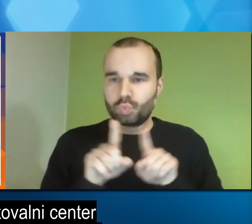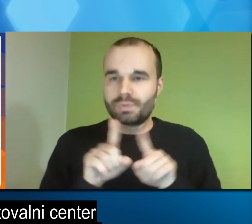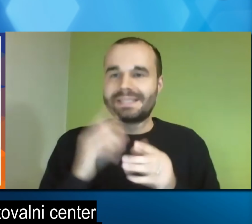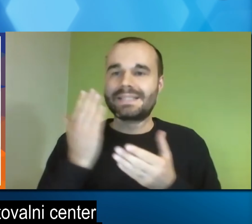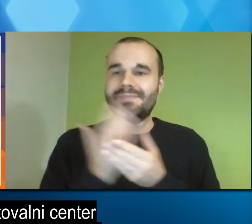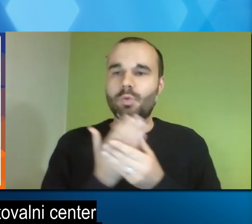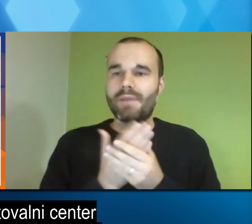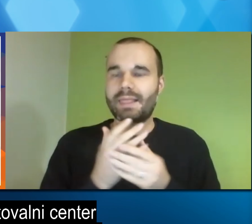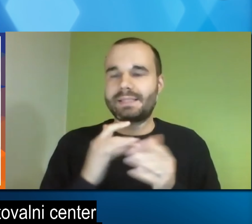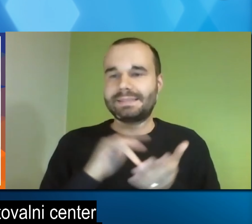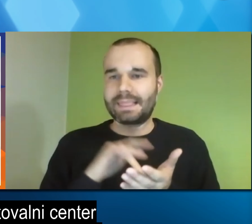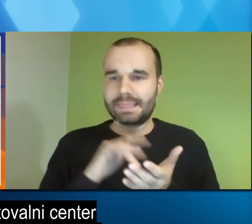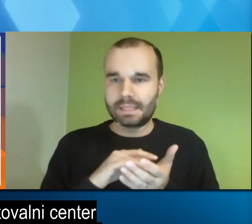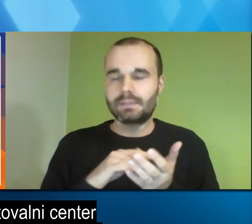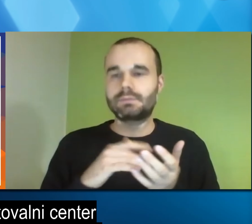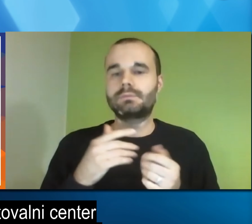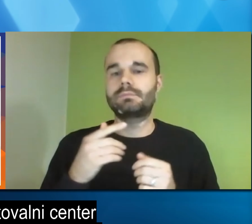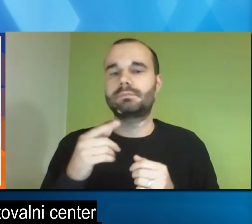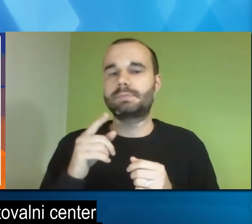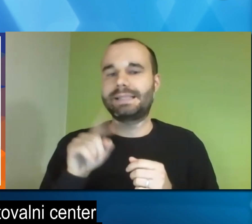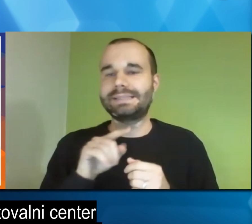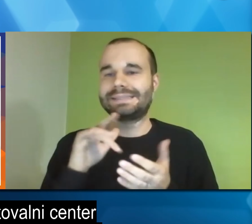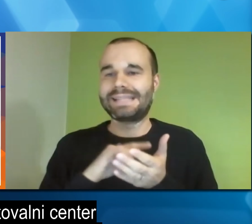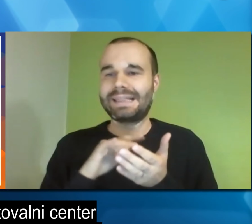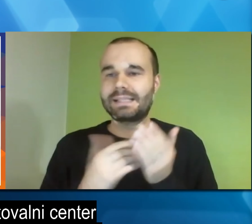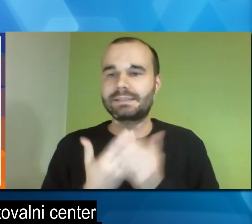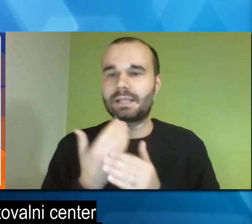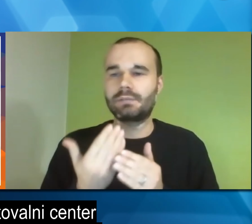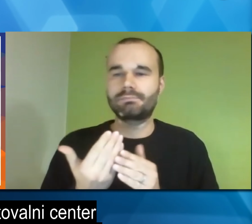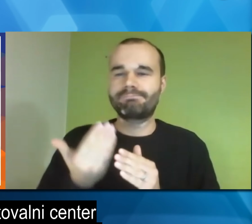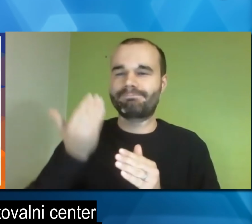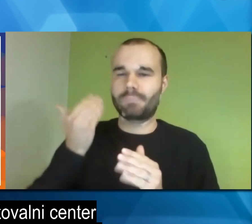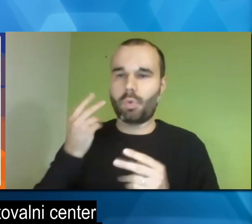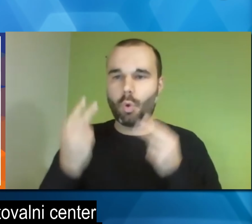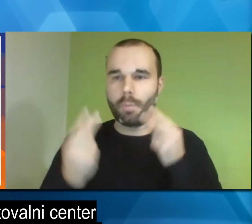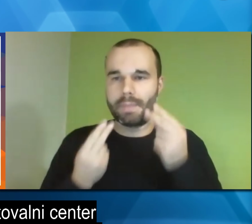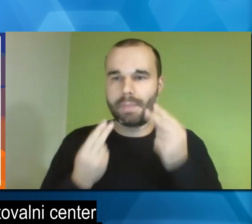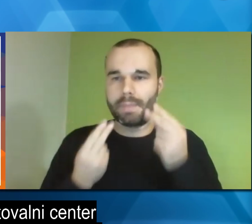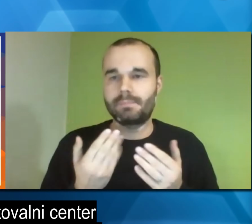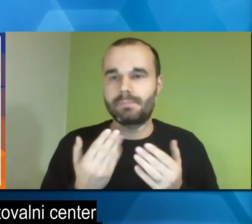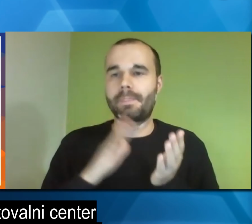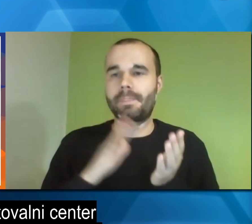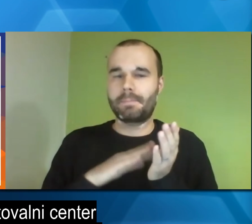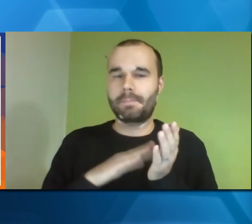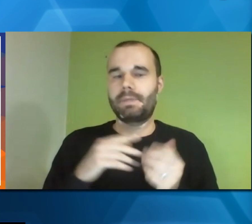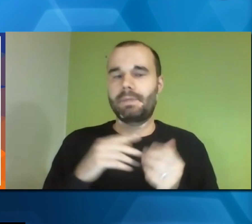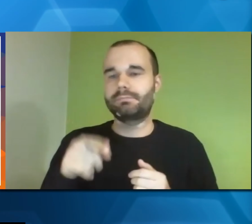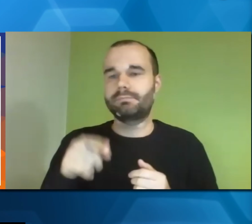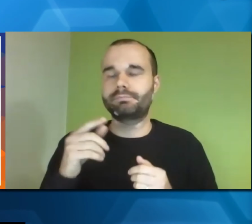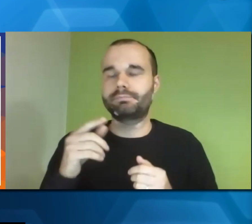Imajo pa tudi svetovalni center in pa center za zgodnjo obravnavo. To